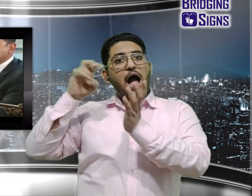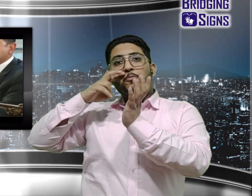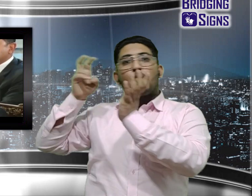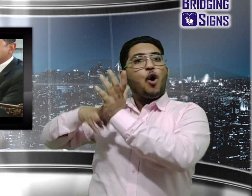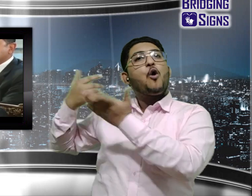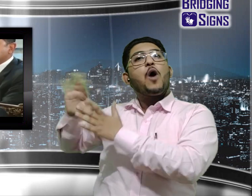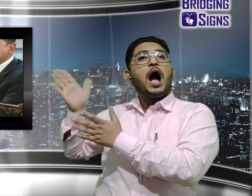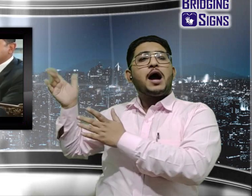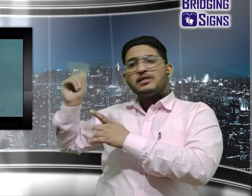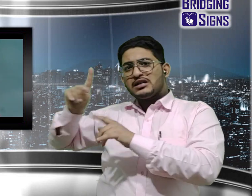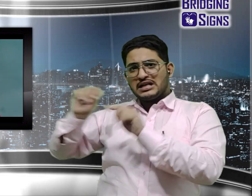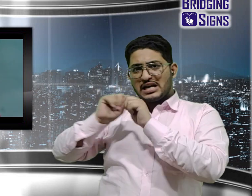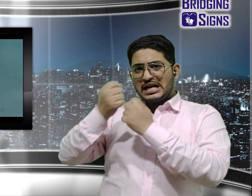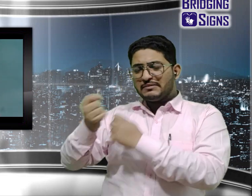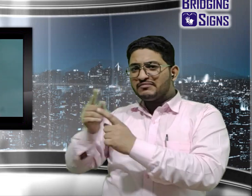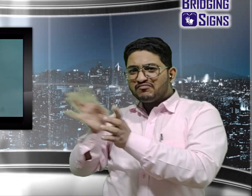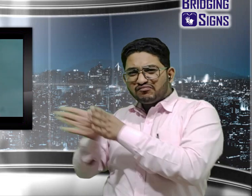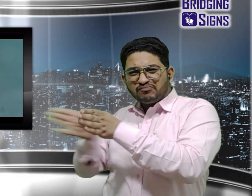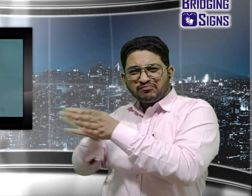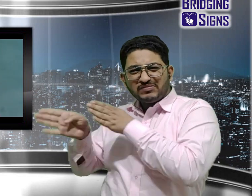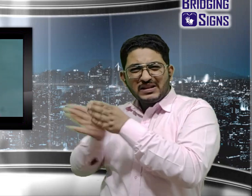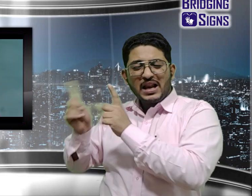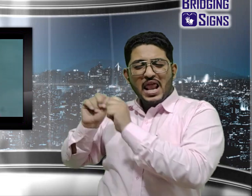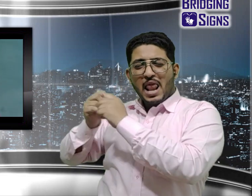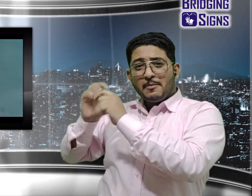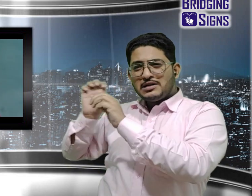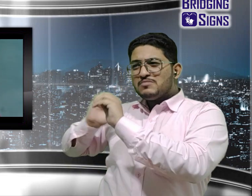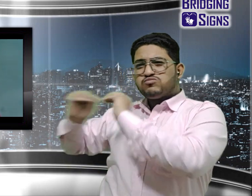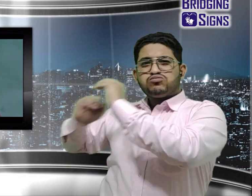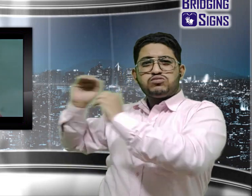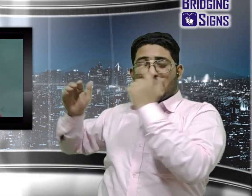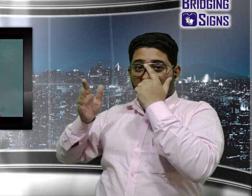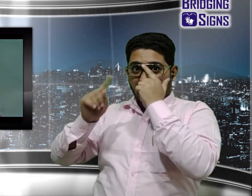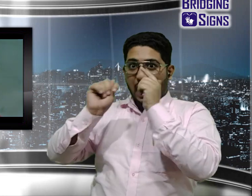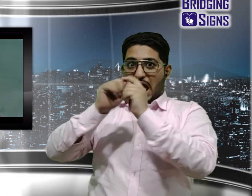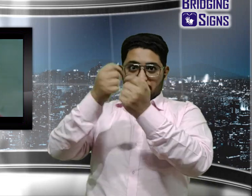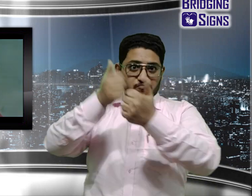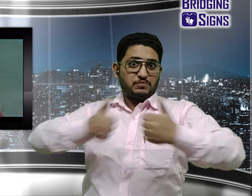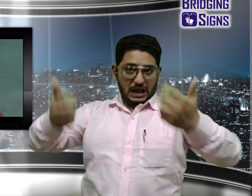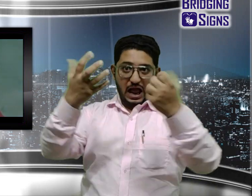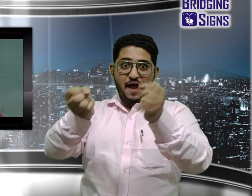की, उस रिफॉर्म टीम ने जो भी एक्चुअली यहाँ पे